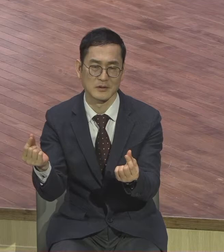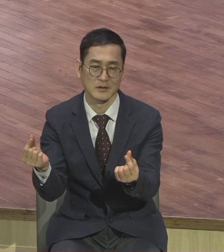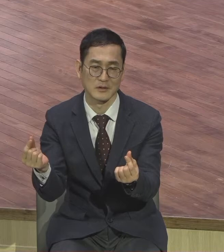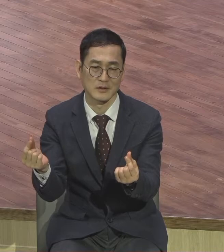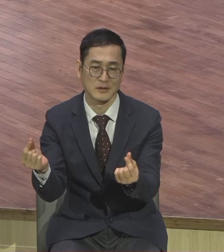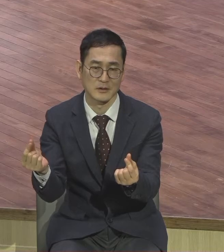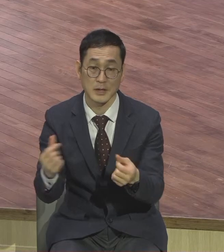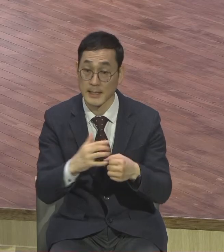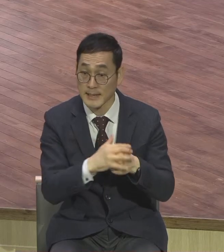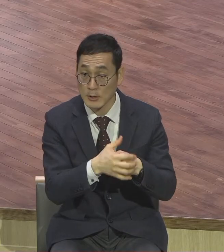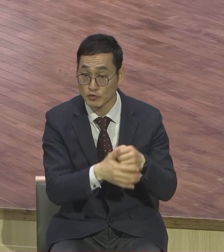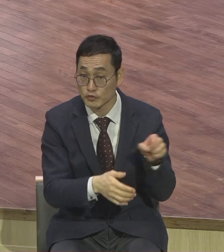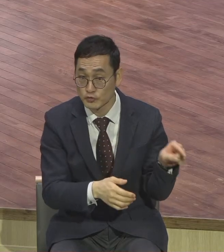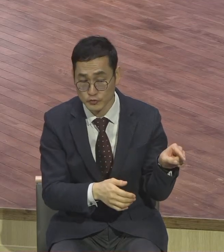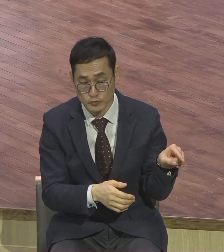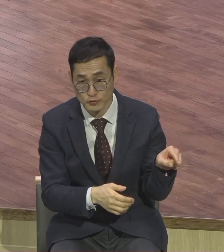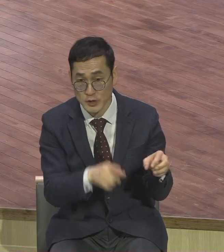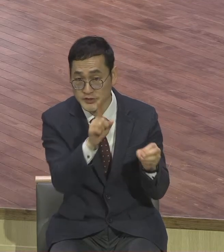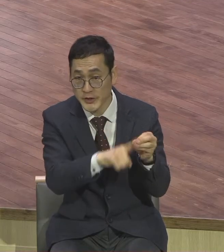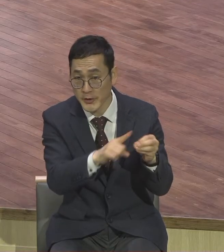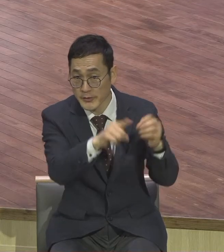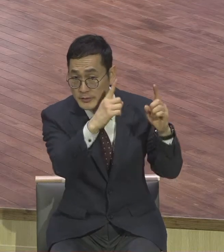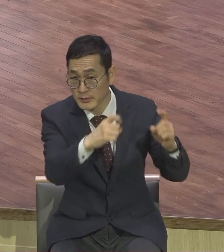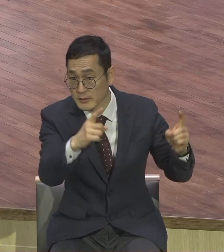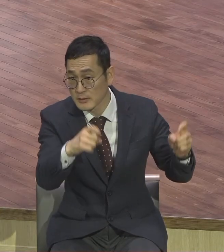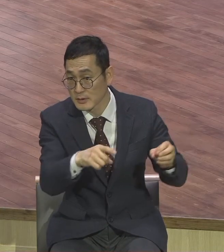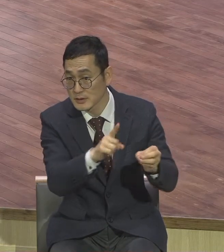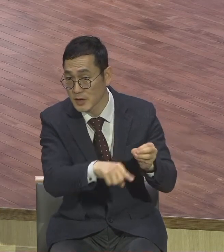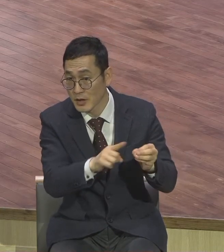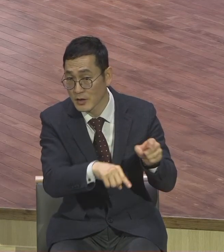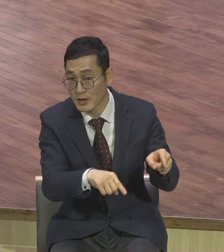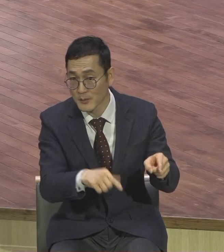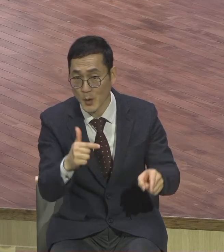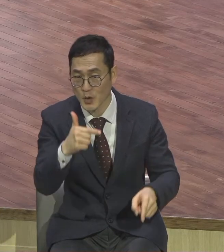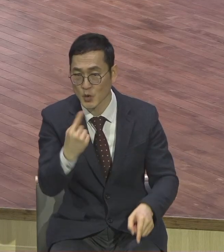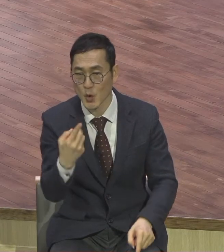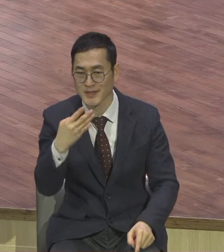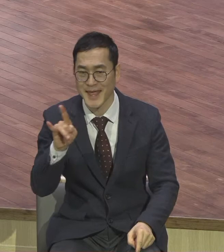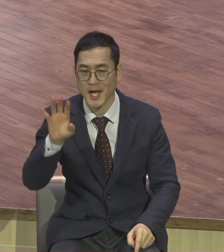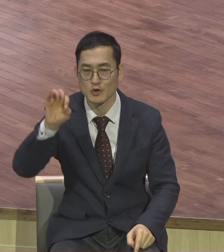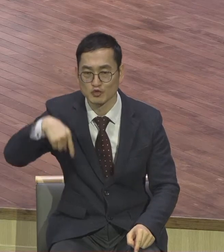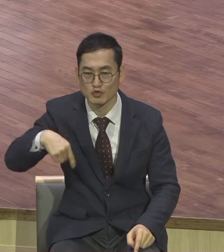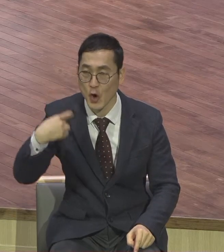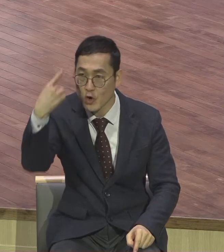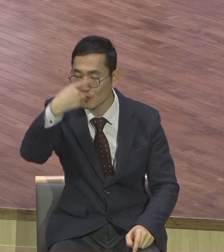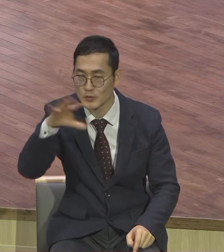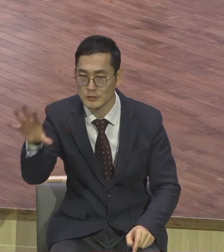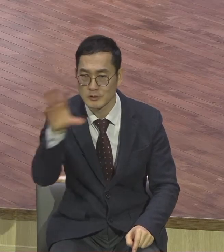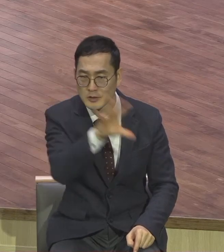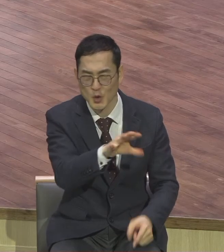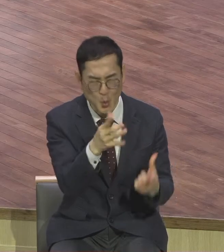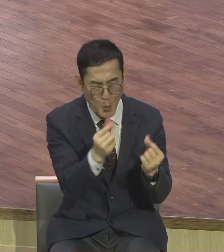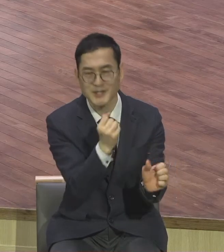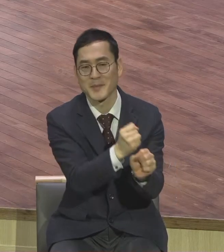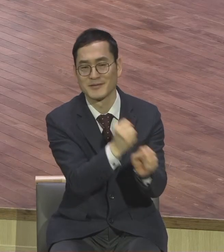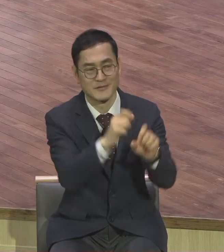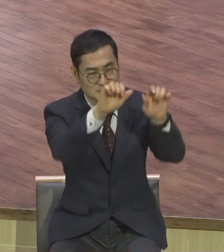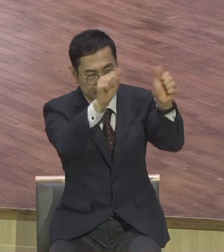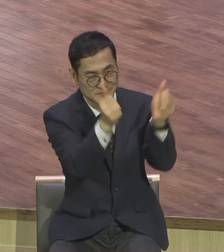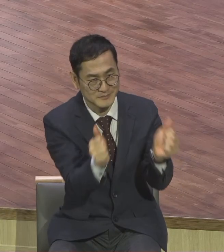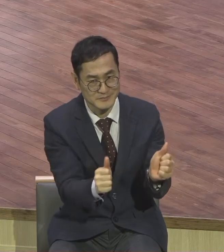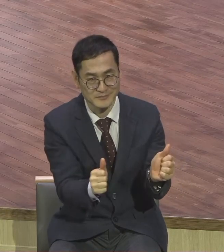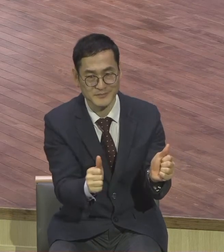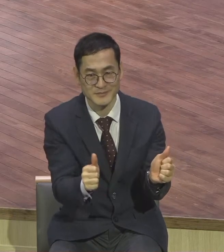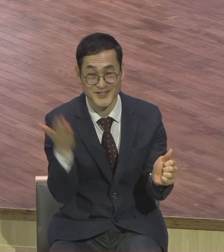그 유명한 절 있잖아요. 노태우 닮은 똑같이 닮은 부처 만들어놓은 절.